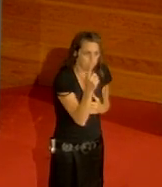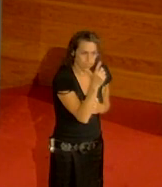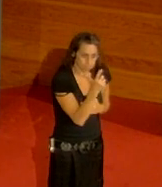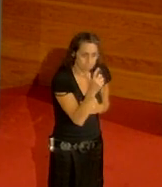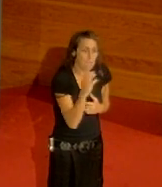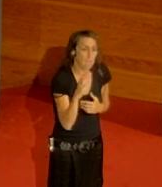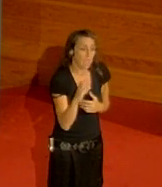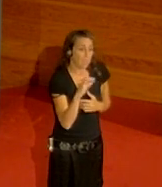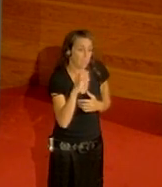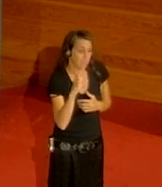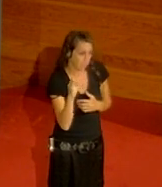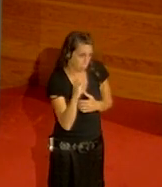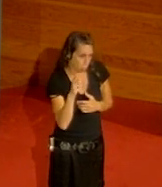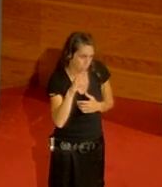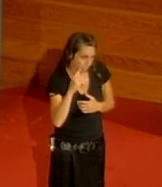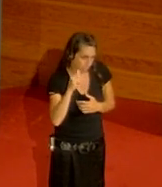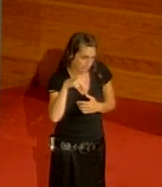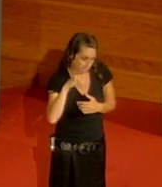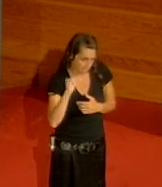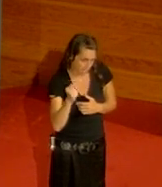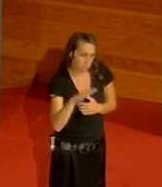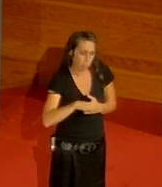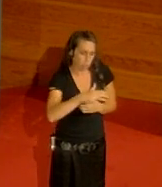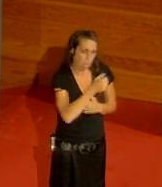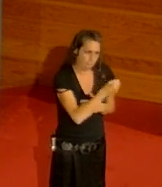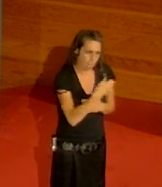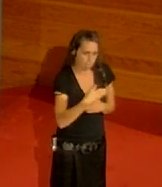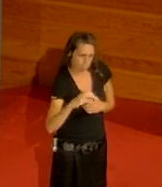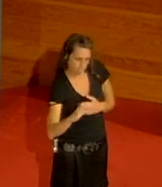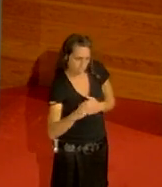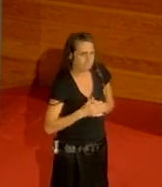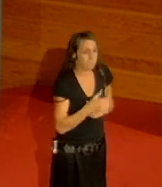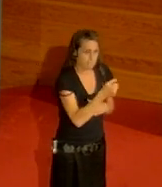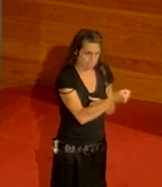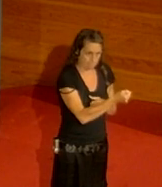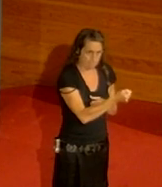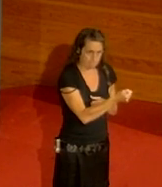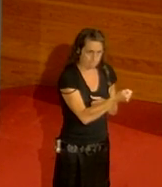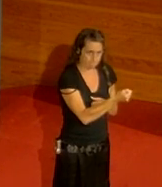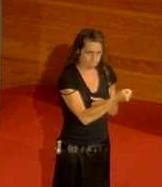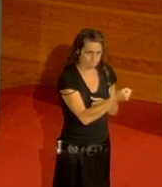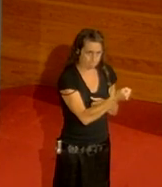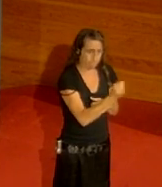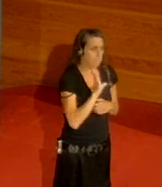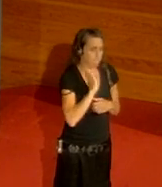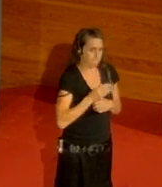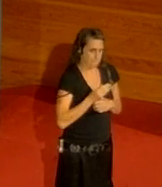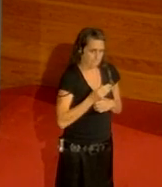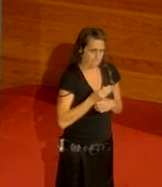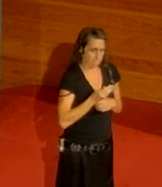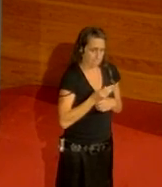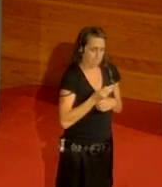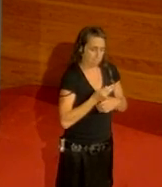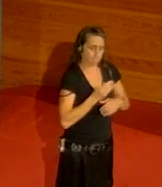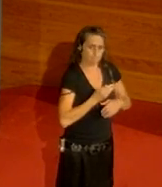cisjordania en área a área B área c el área la controlaba ese gobierno palestino que se acaba de crear